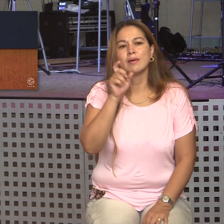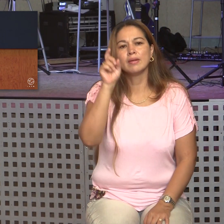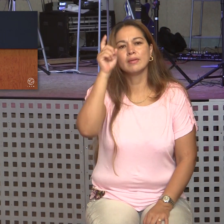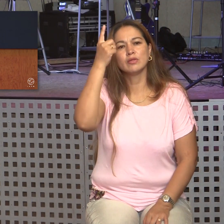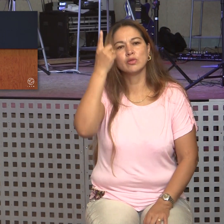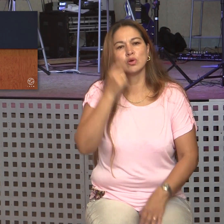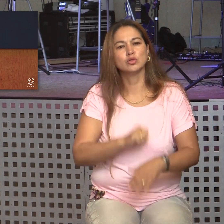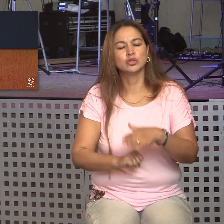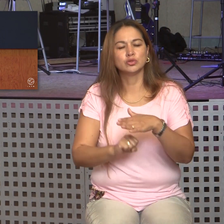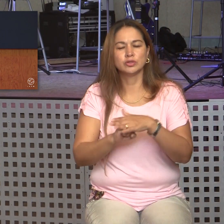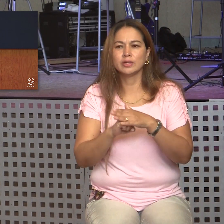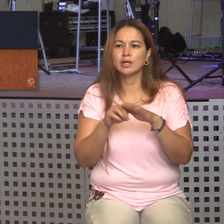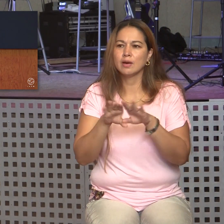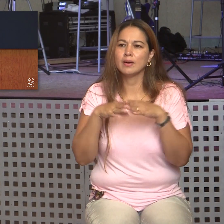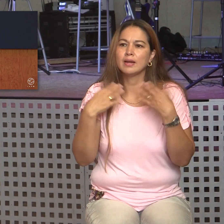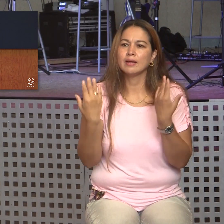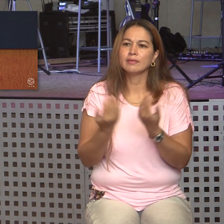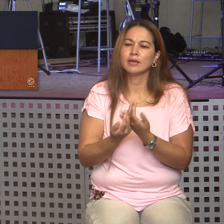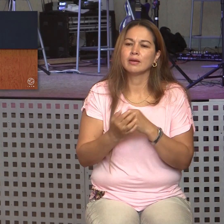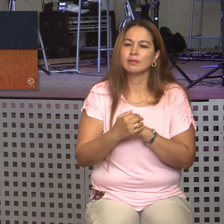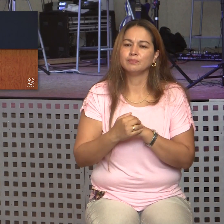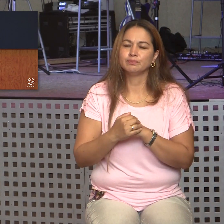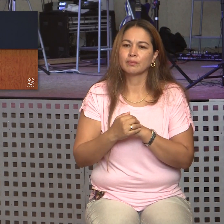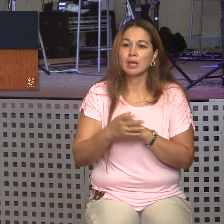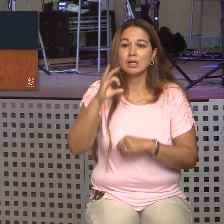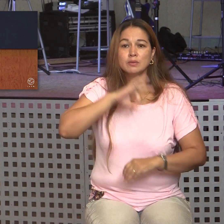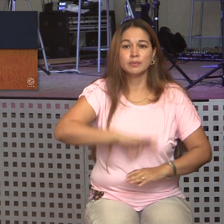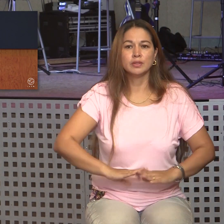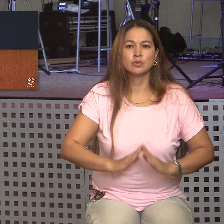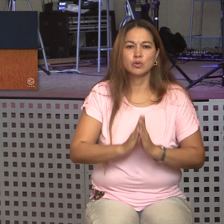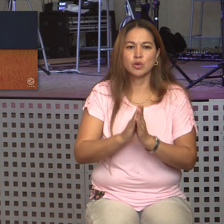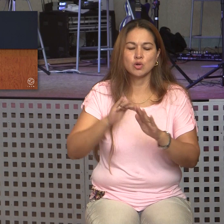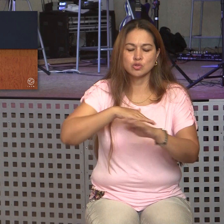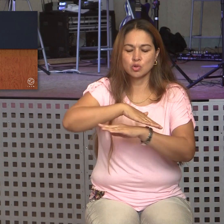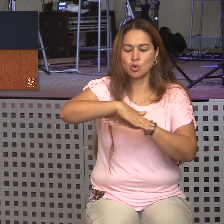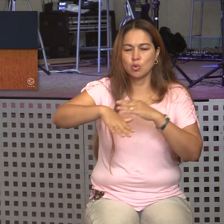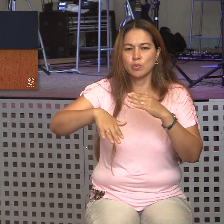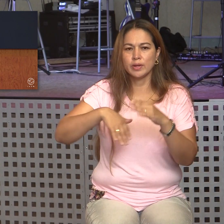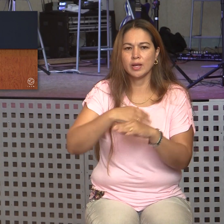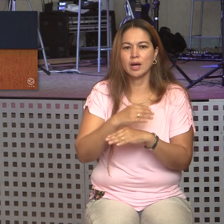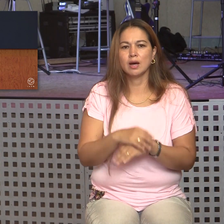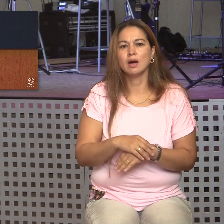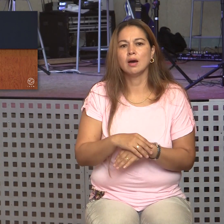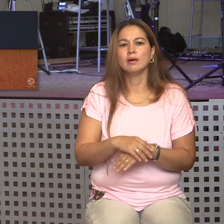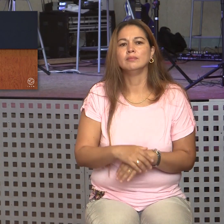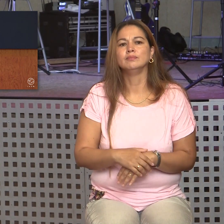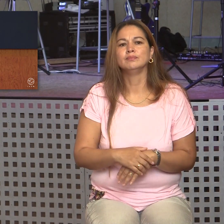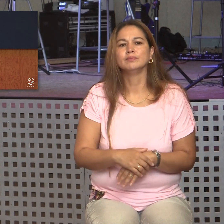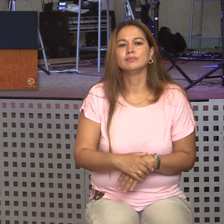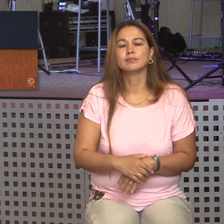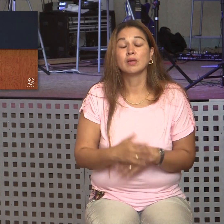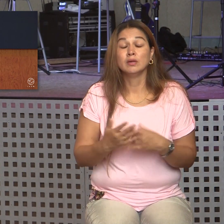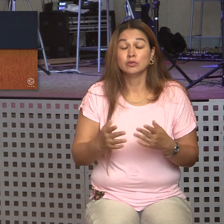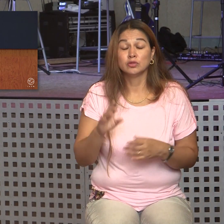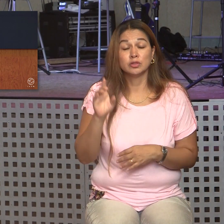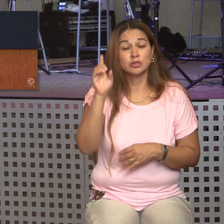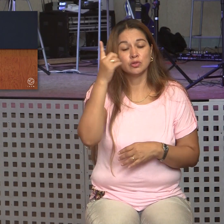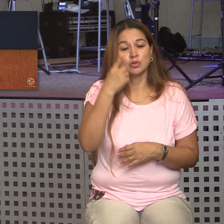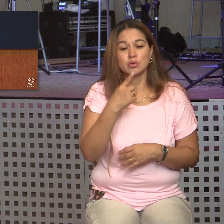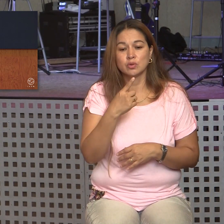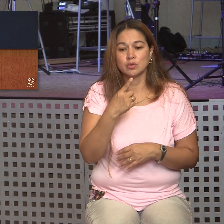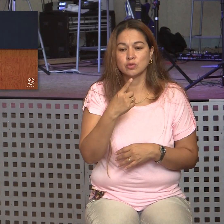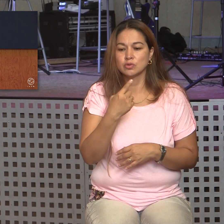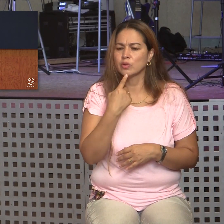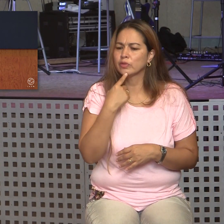de Dios se movía sobre la faz de las aguas. Y entonces dijo